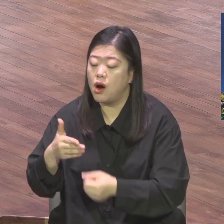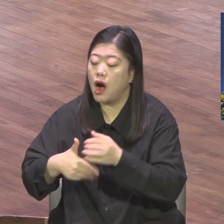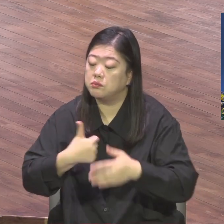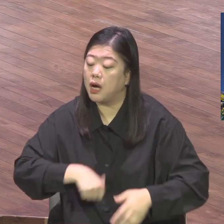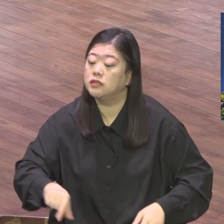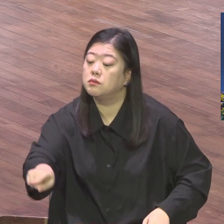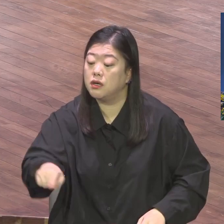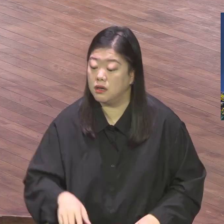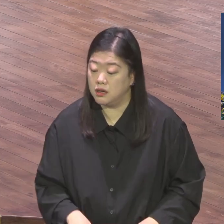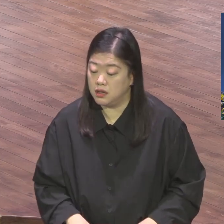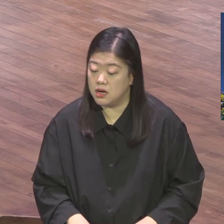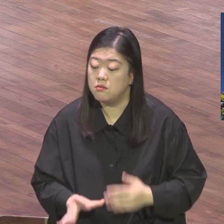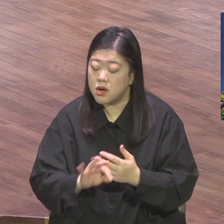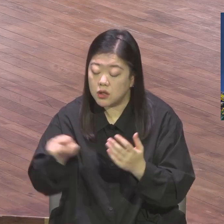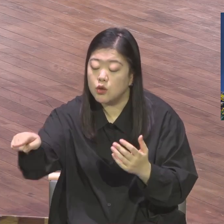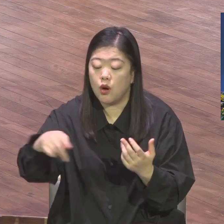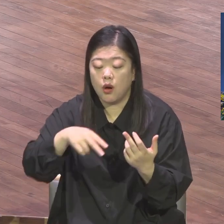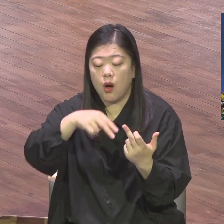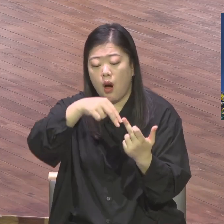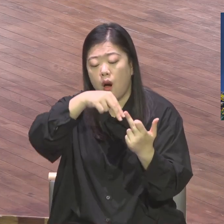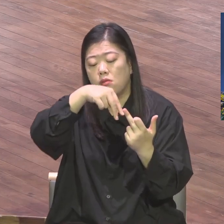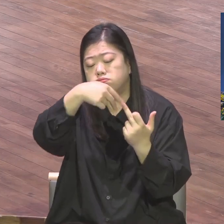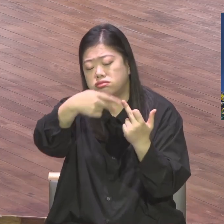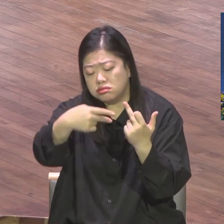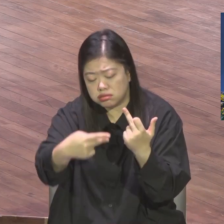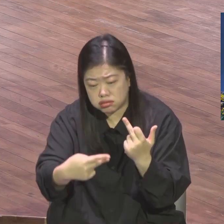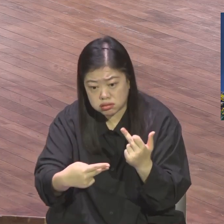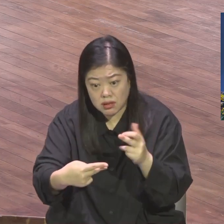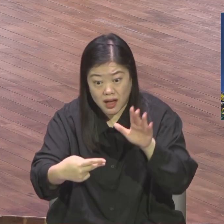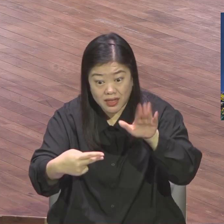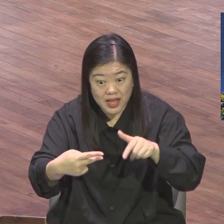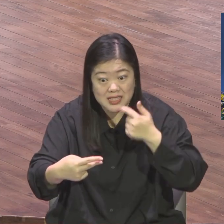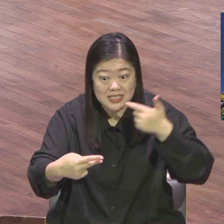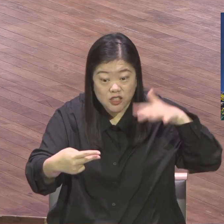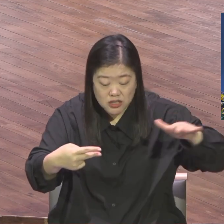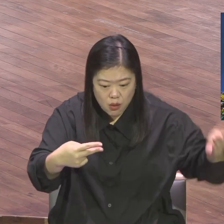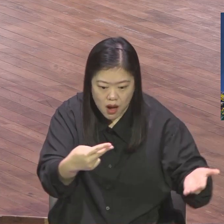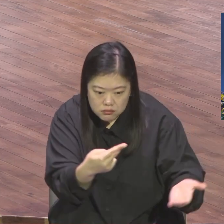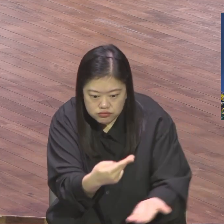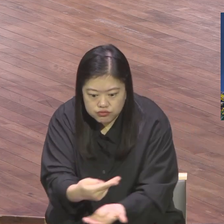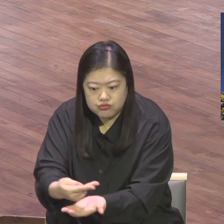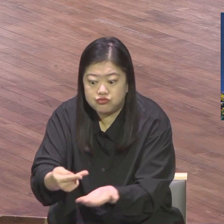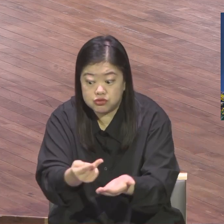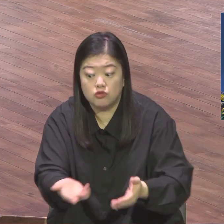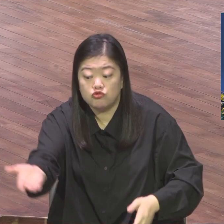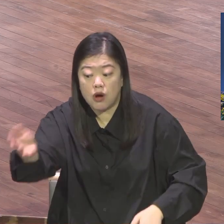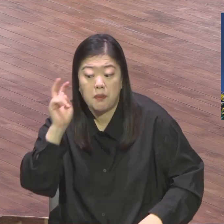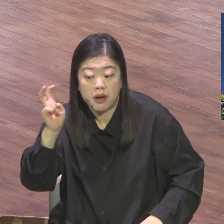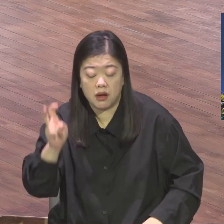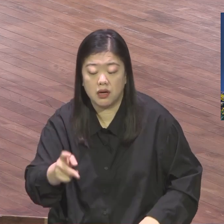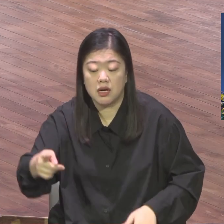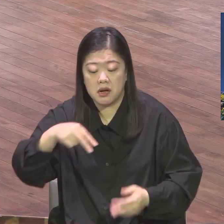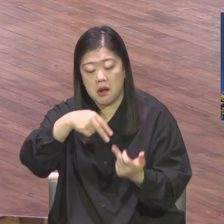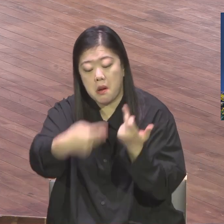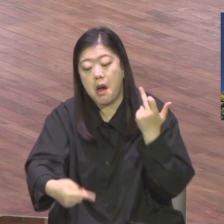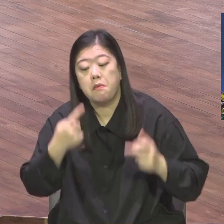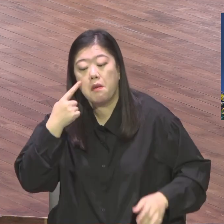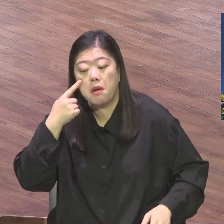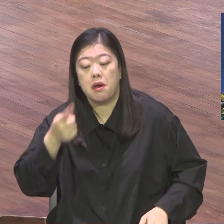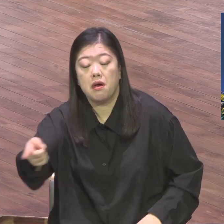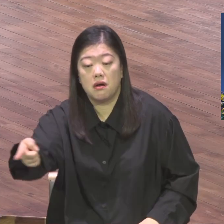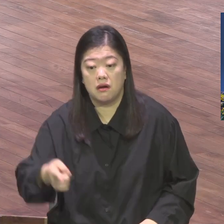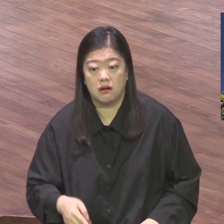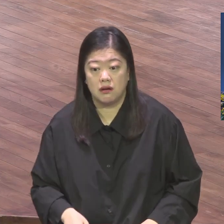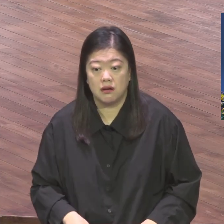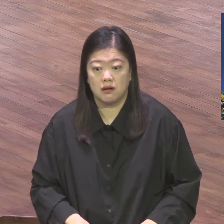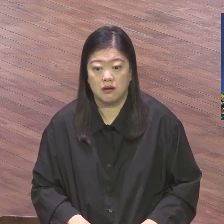명예. 남자들도 명예 되게 좋아하지요. 명예심을 가지고 공격한 것입니다. 하,